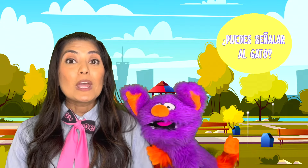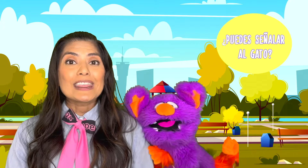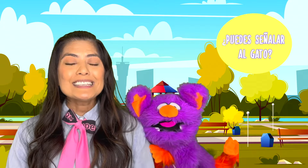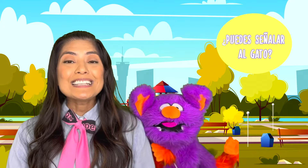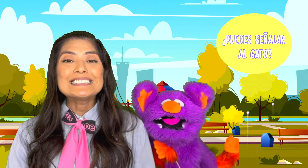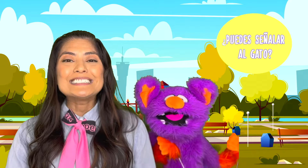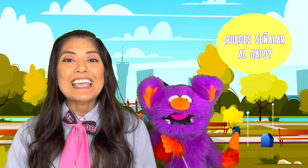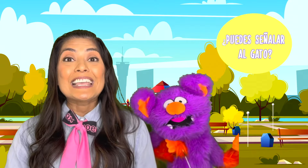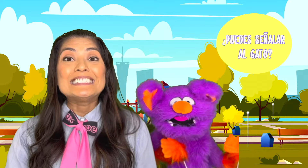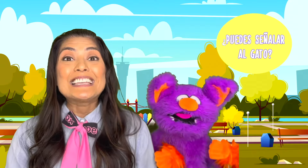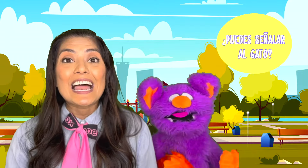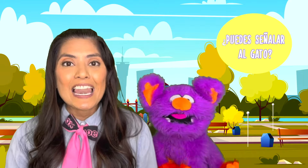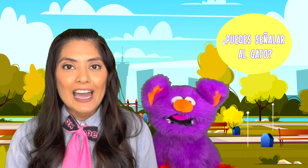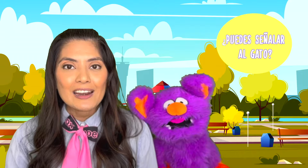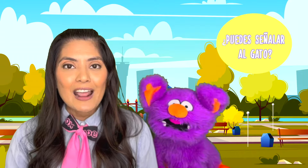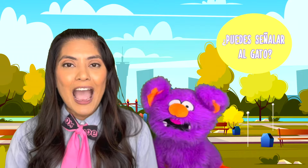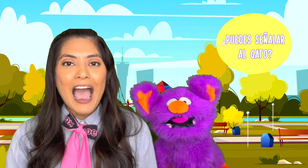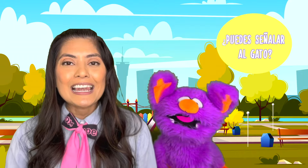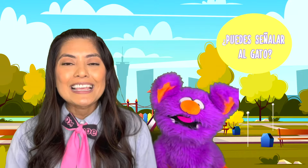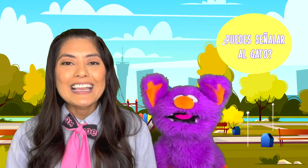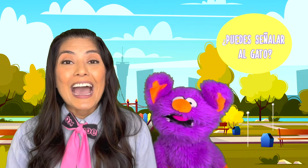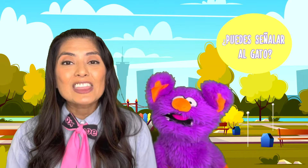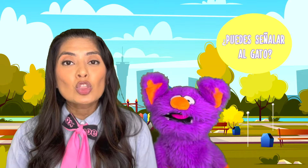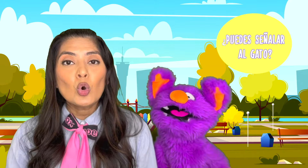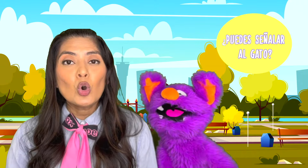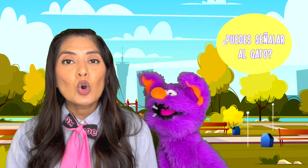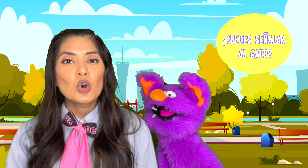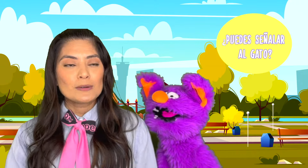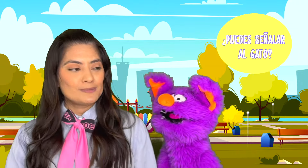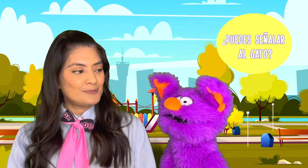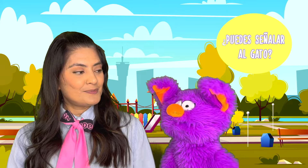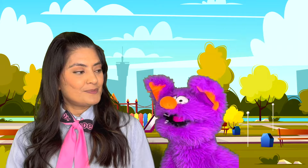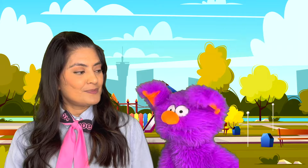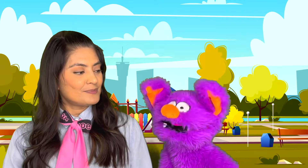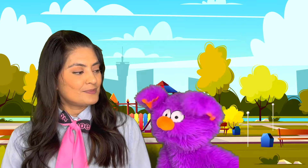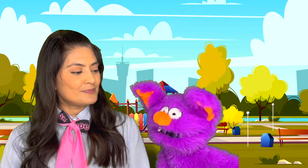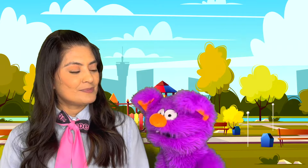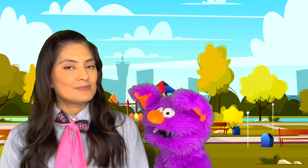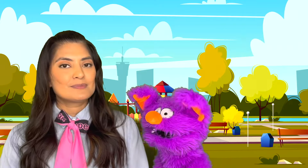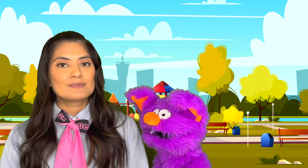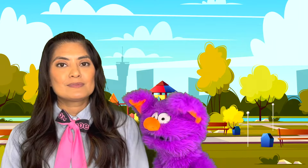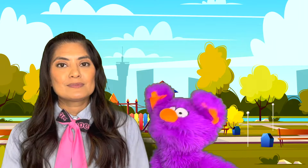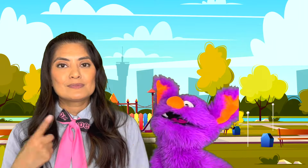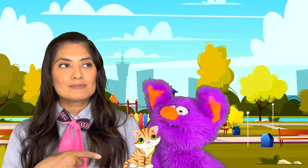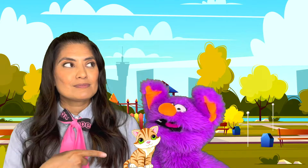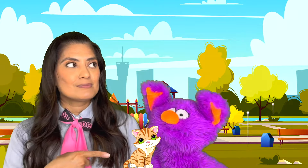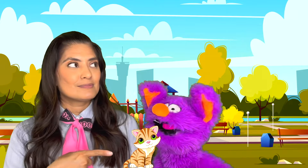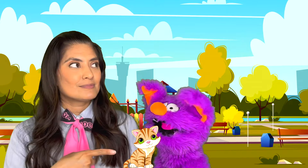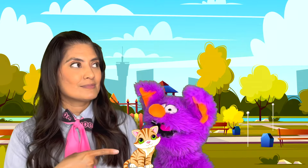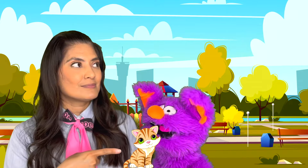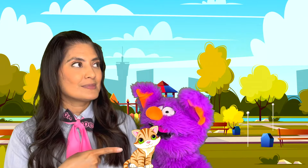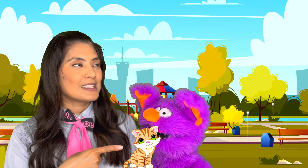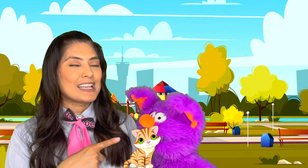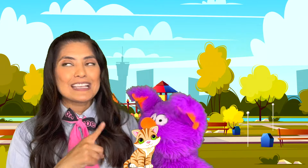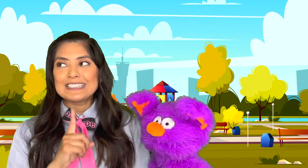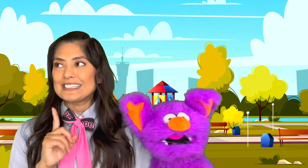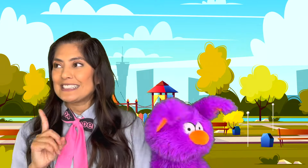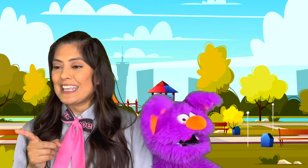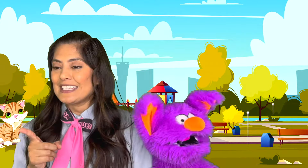¿Puedes señalar al gato? Señalar al gato.